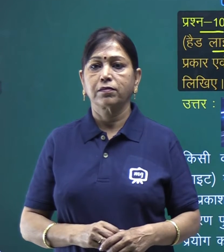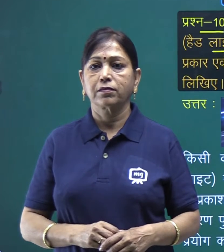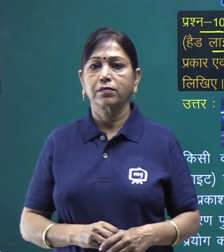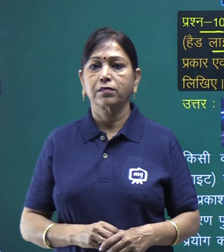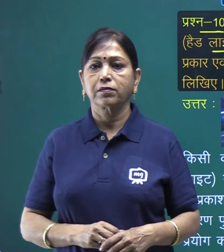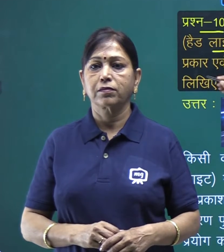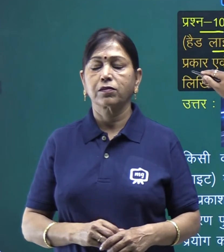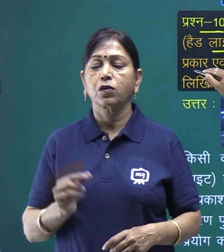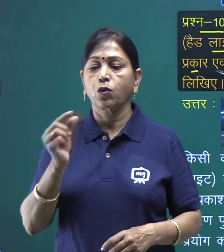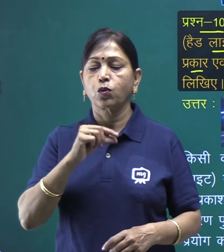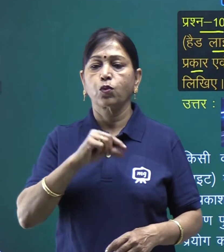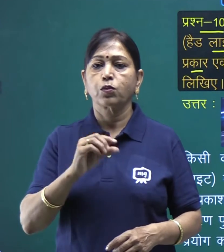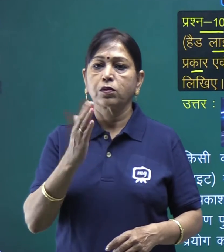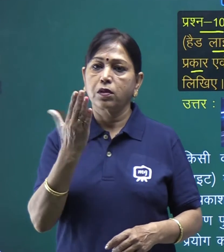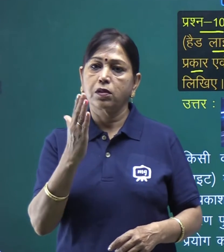प्रयुक्त दर्पण का प्रकार